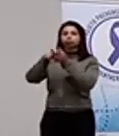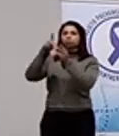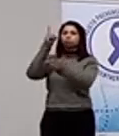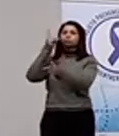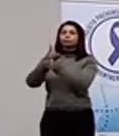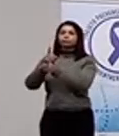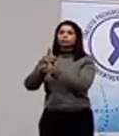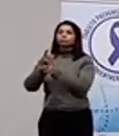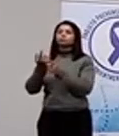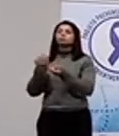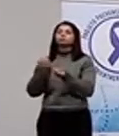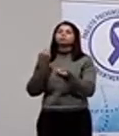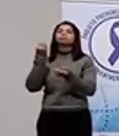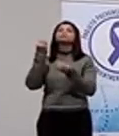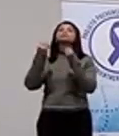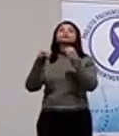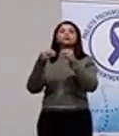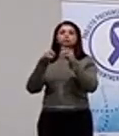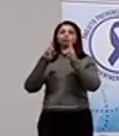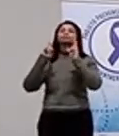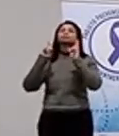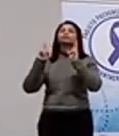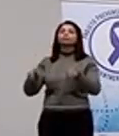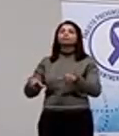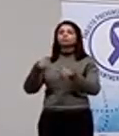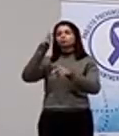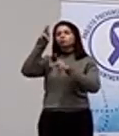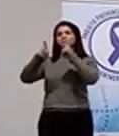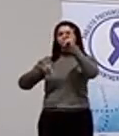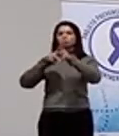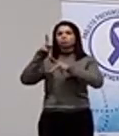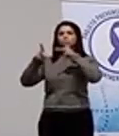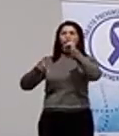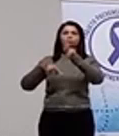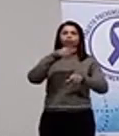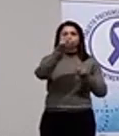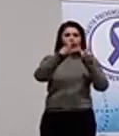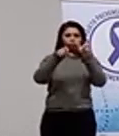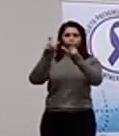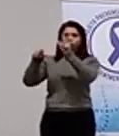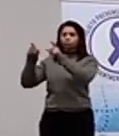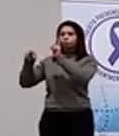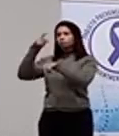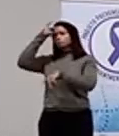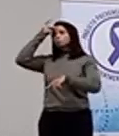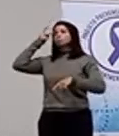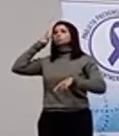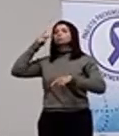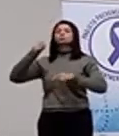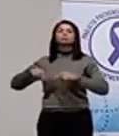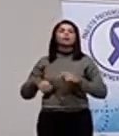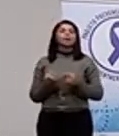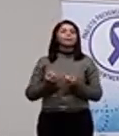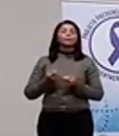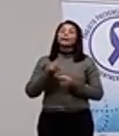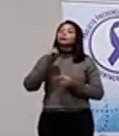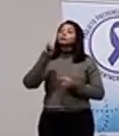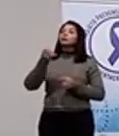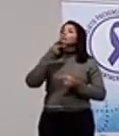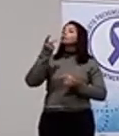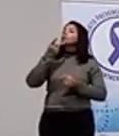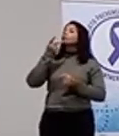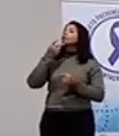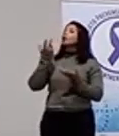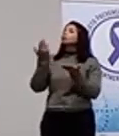diferença para as pessoas. Aqui só para mostrar uma coisa importante, né? Quando a gente fala em estudo clínico, para doença rara, existem vários